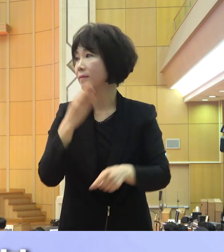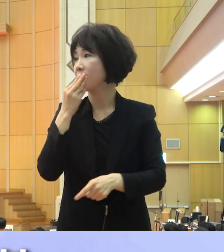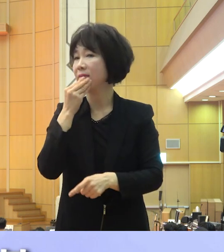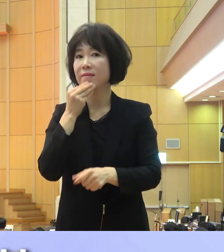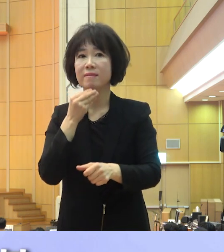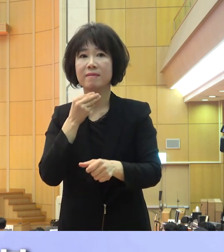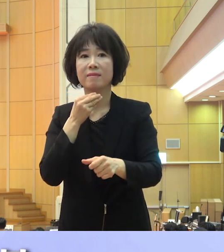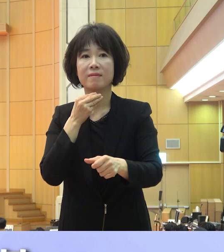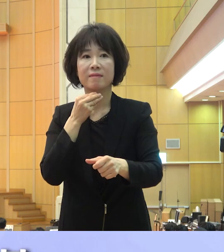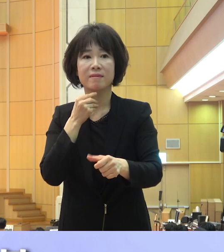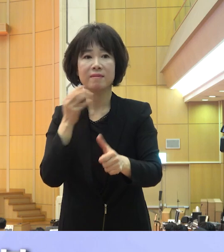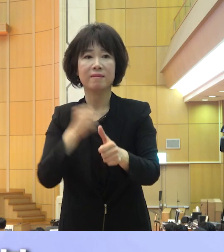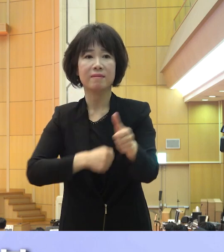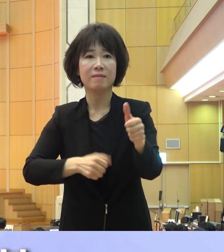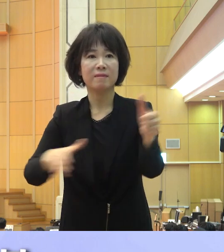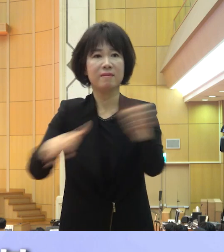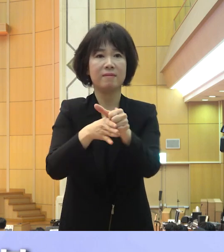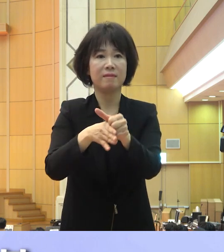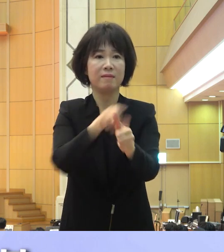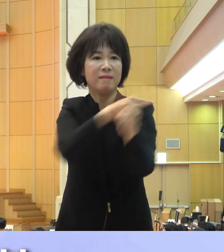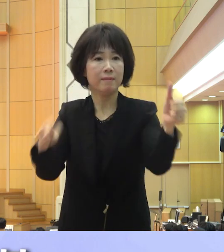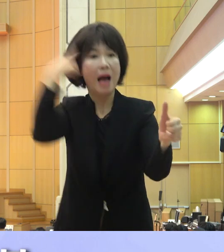없애버려야 되겠다라고 했는지,